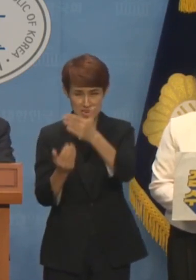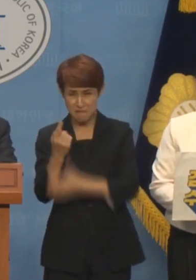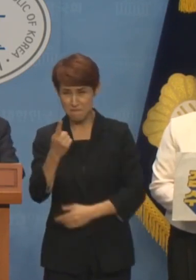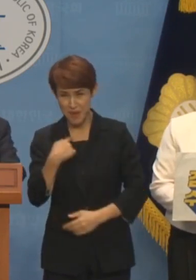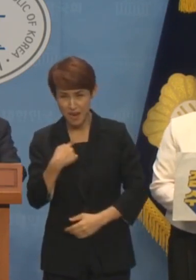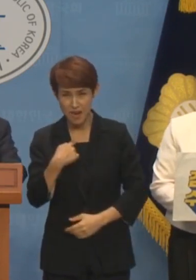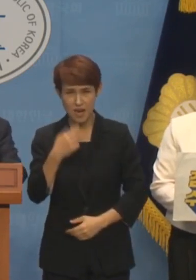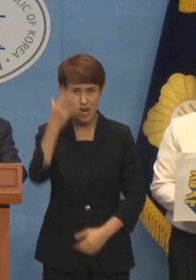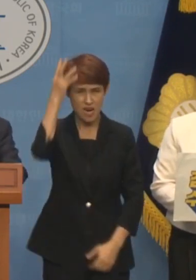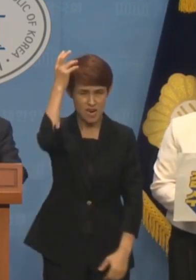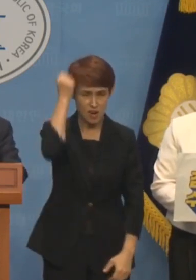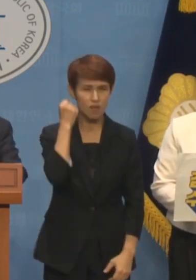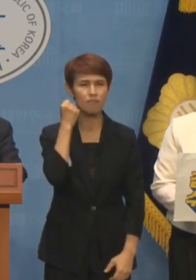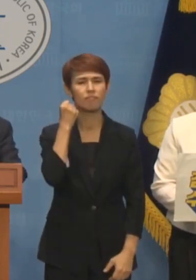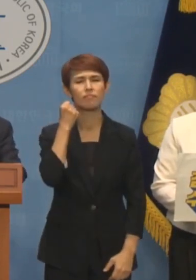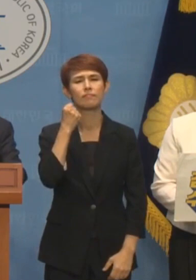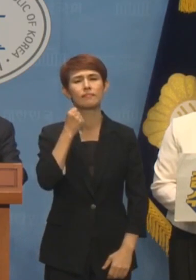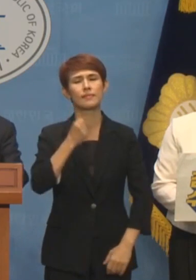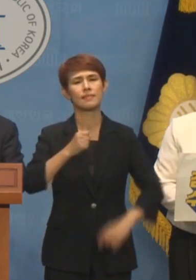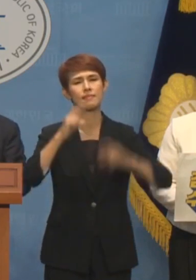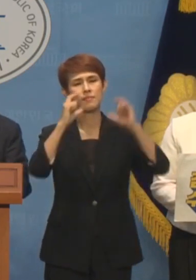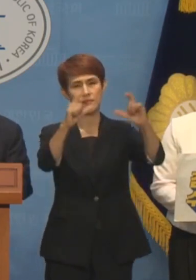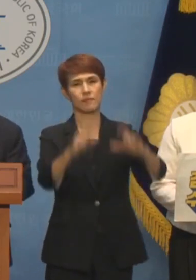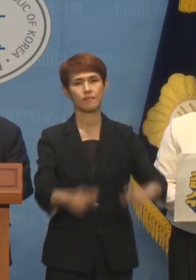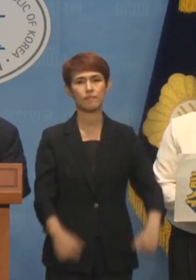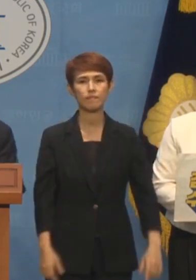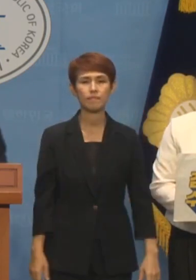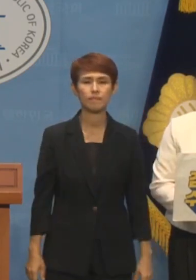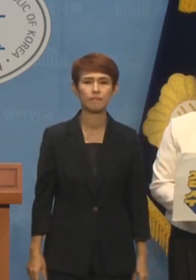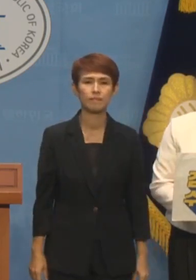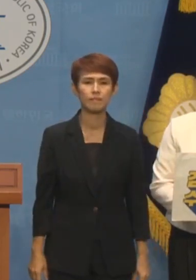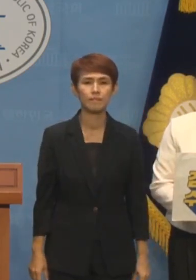대통령에게 엄중히 경고합니다.